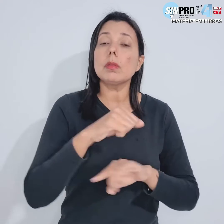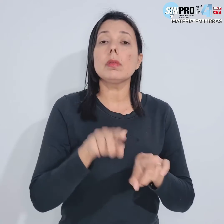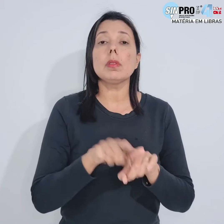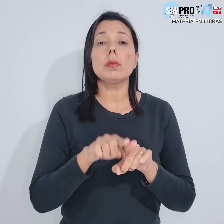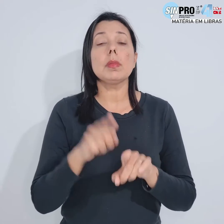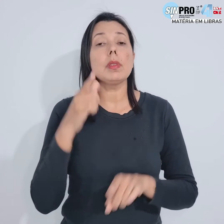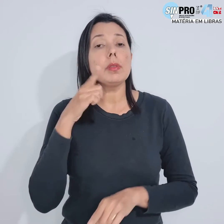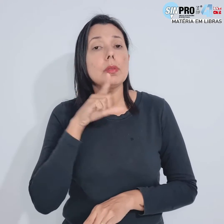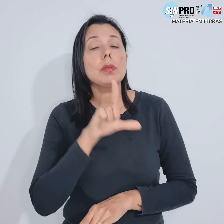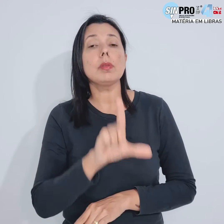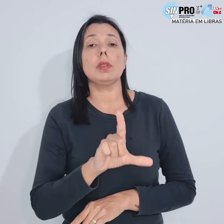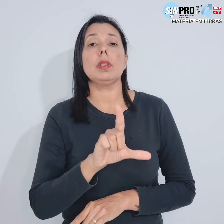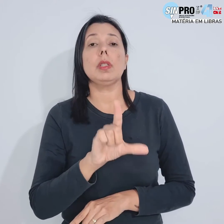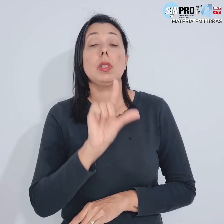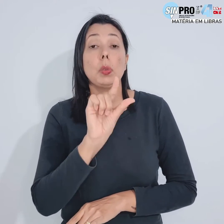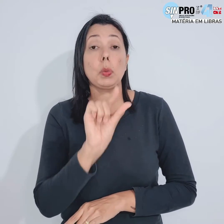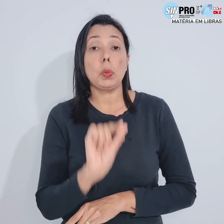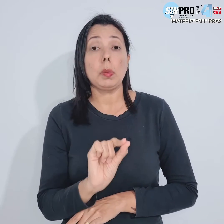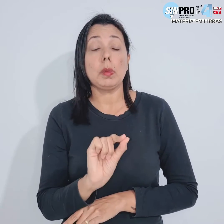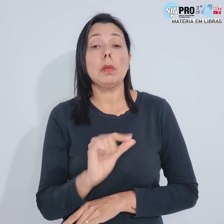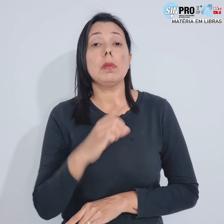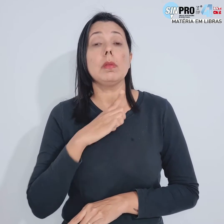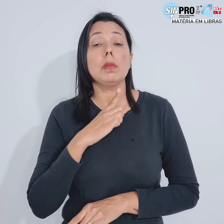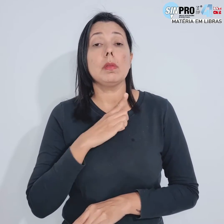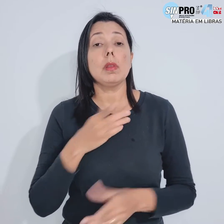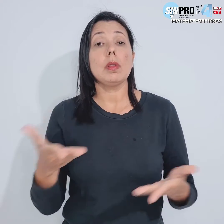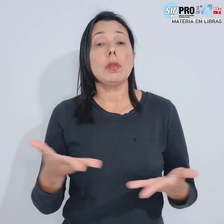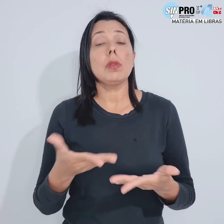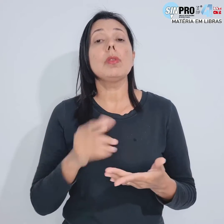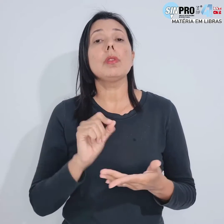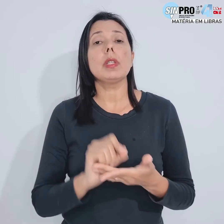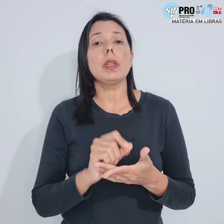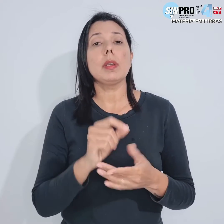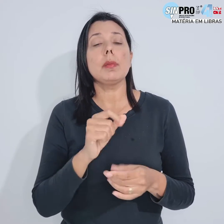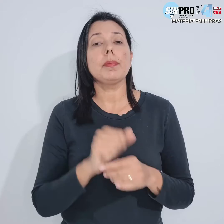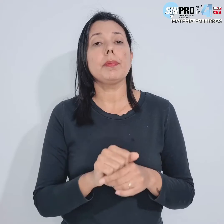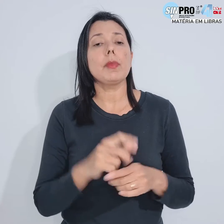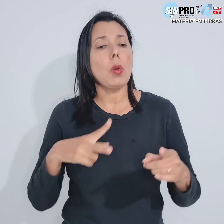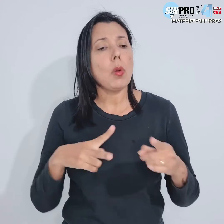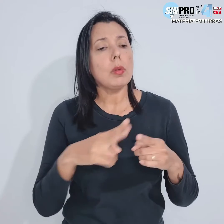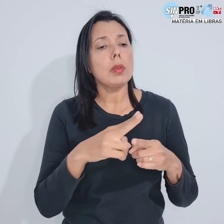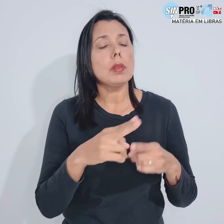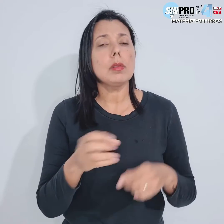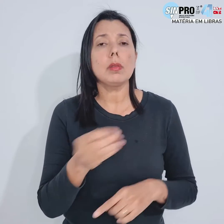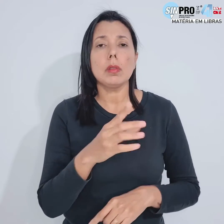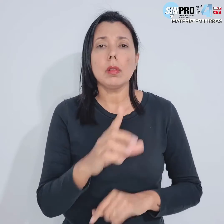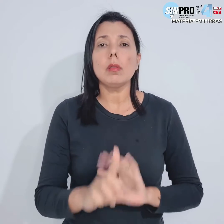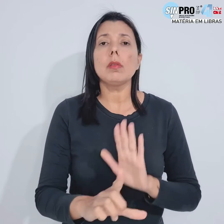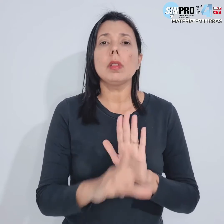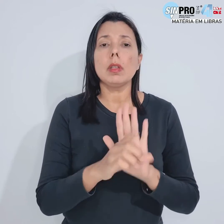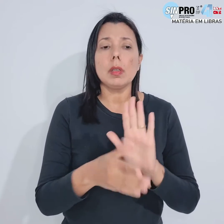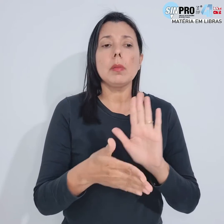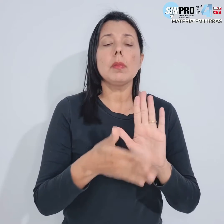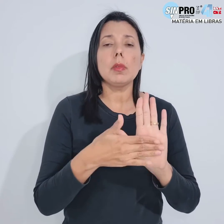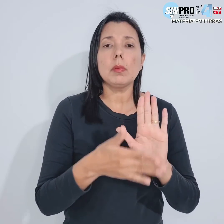da garantia do mínimo existencial sendo violados com as reformas propostas